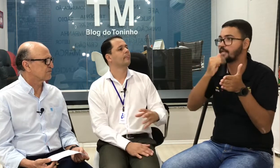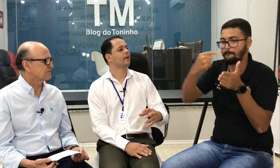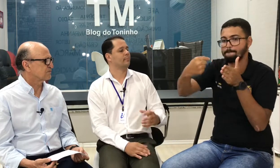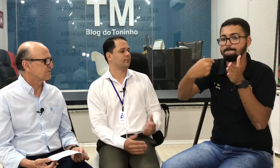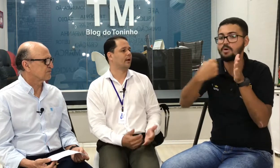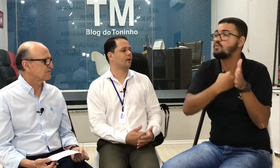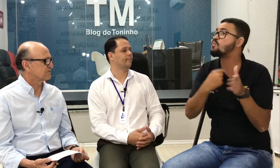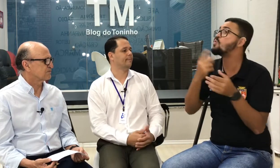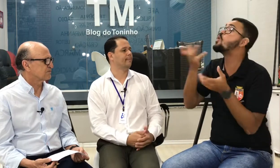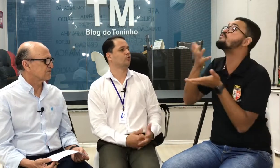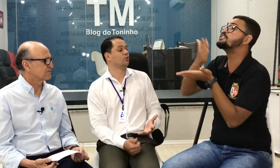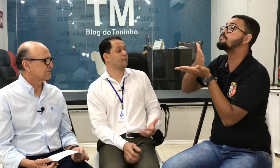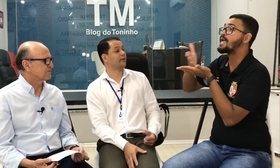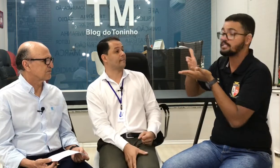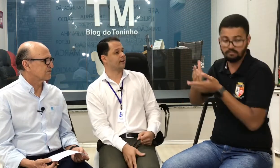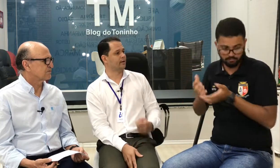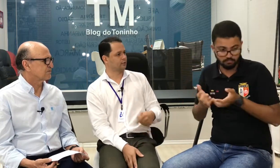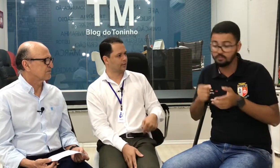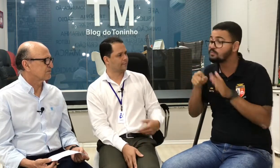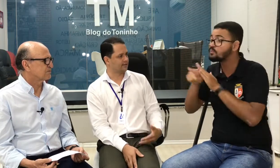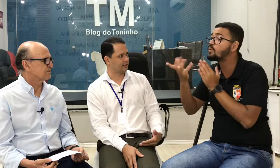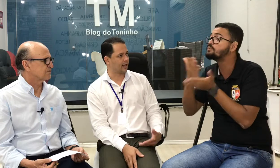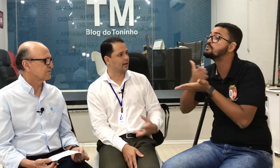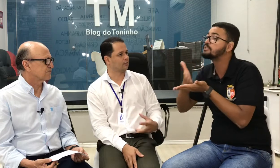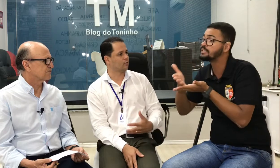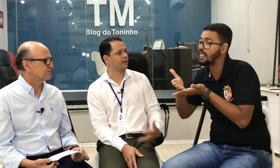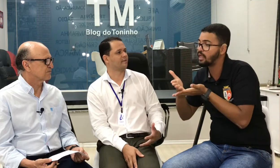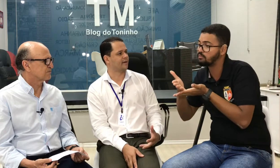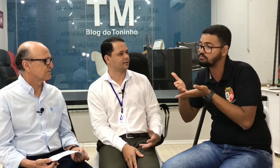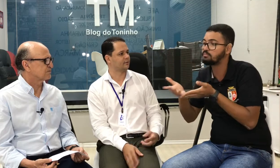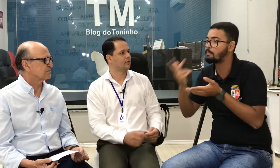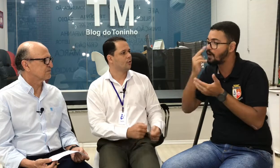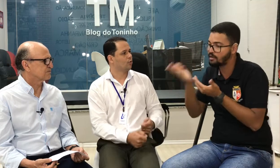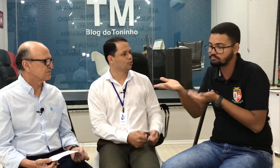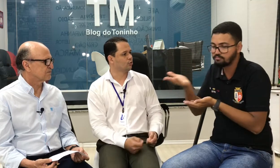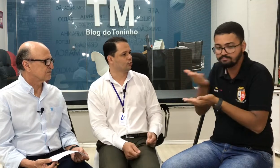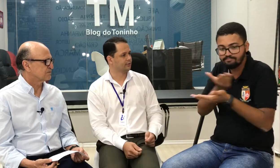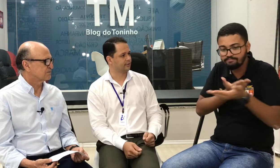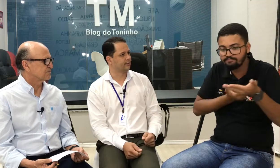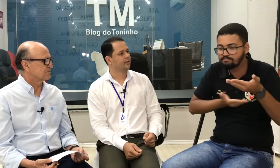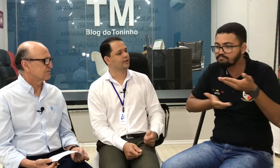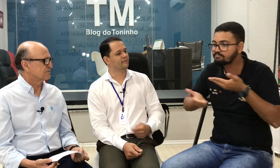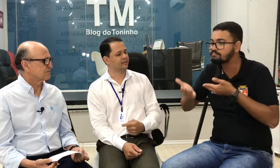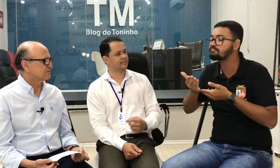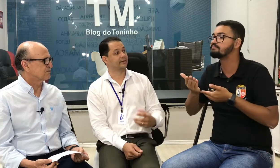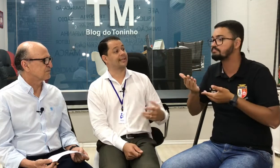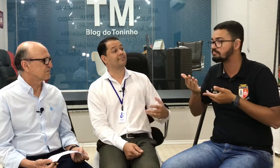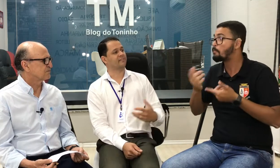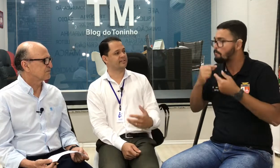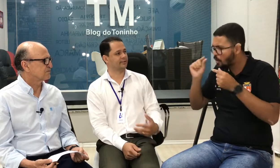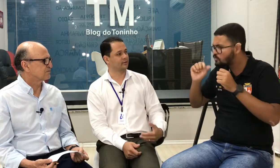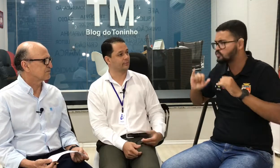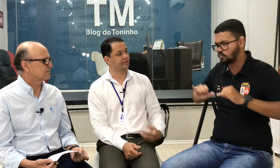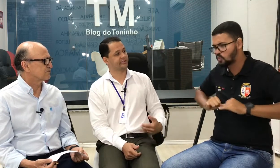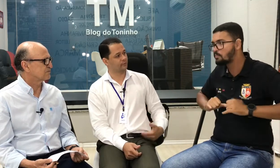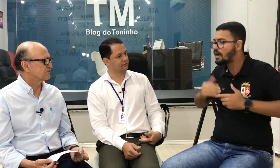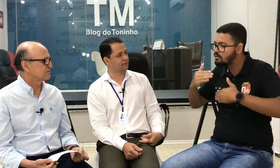exemplo, os surdos perguntavam para mim, isso aqui é parcelado? Como é que eu faço? Quanto custa? E eu tentava fazer essa intermediação, mesmo sendo